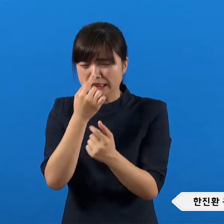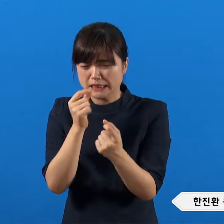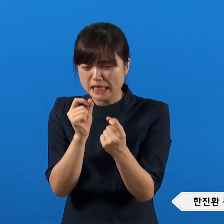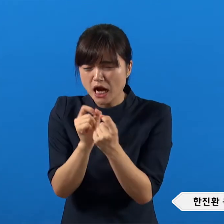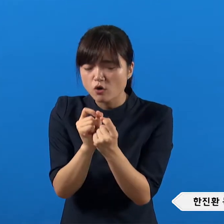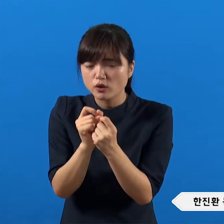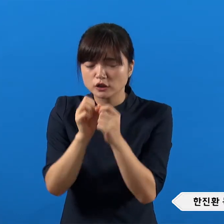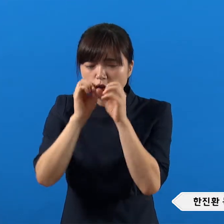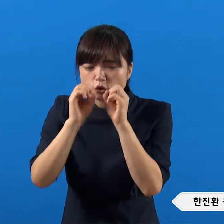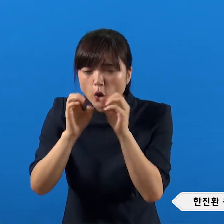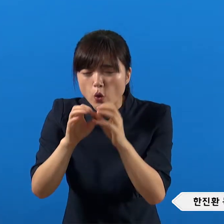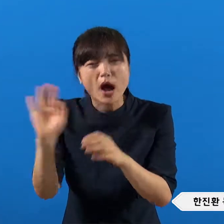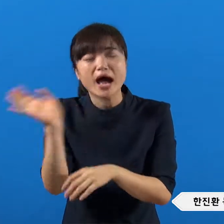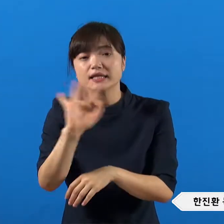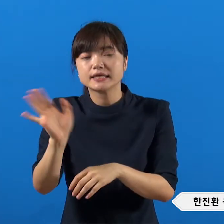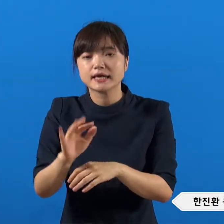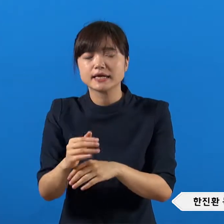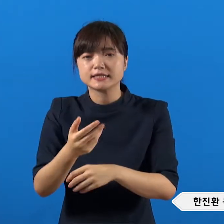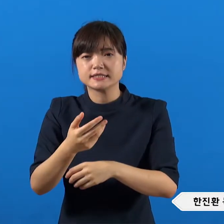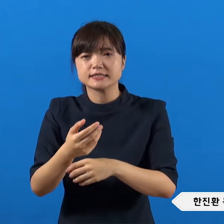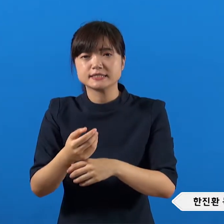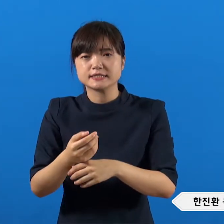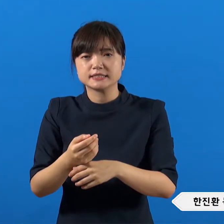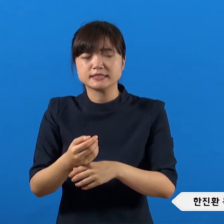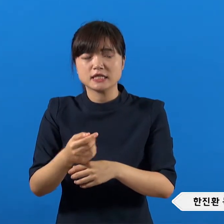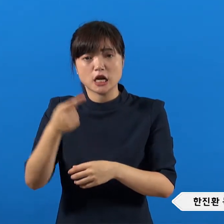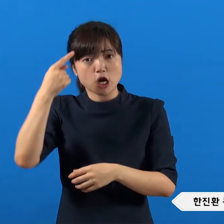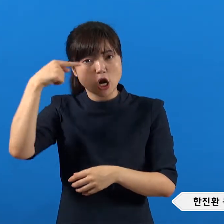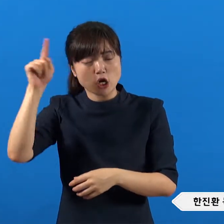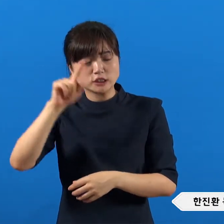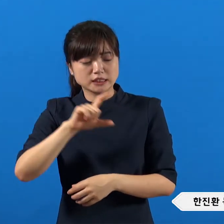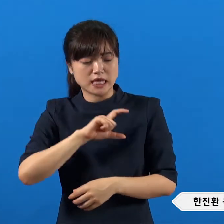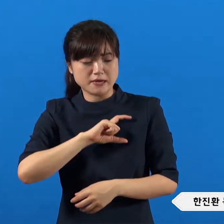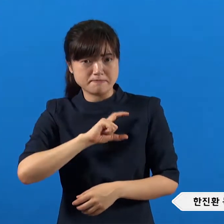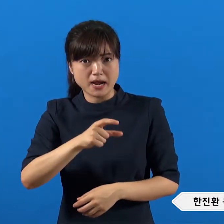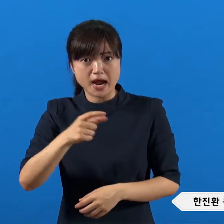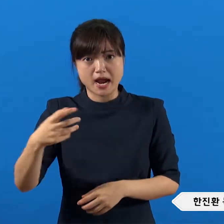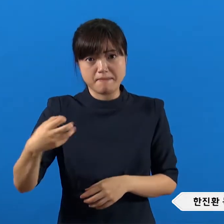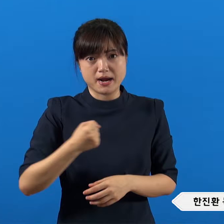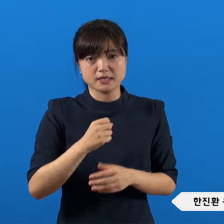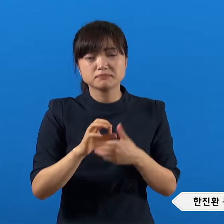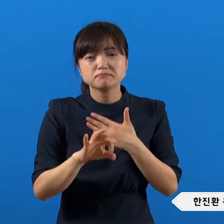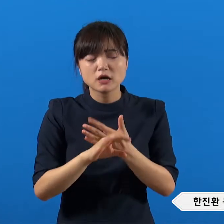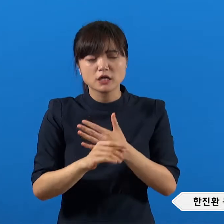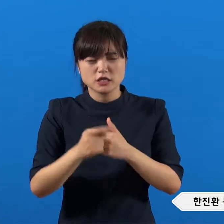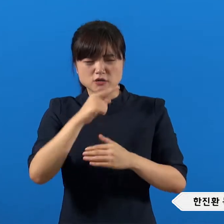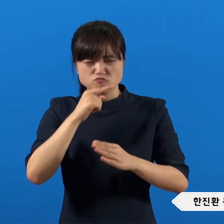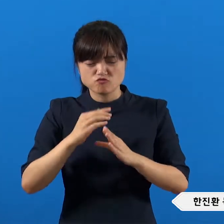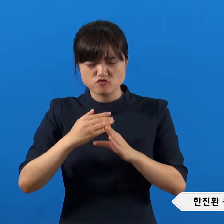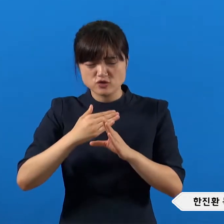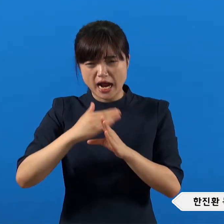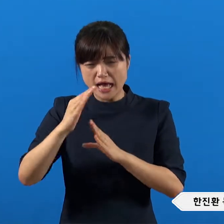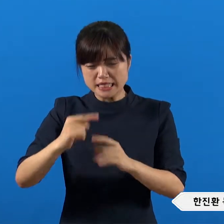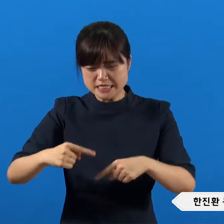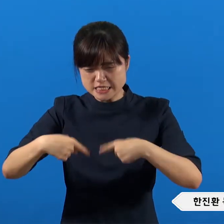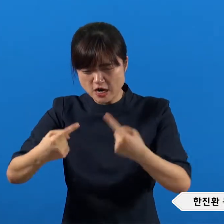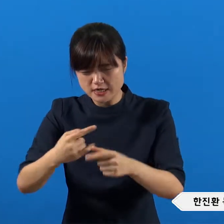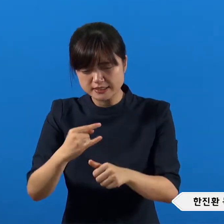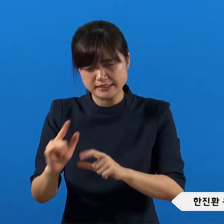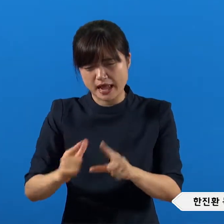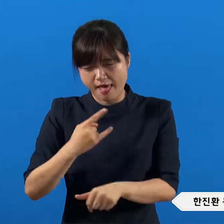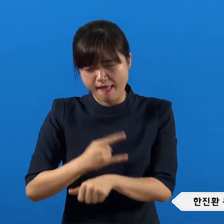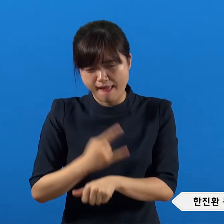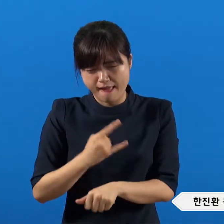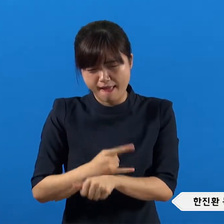접경해서 전도하고 그런 정도가 아니라 러시아 영주권만 얻으면 그것으로 북한에 들어가서 살려고 그렇게